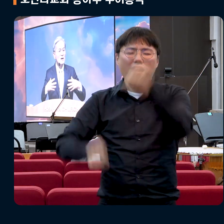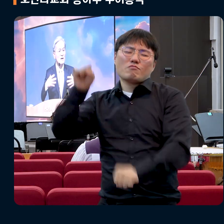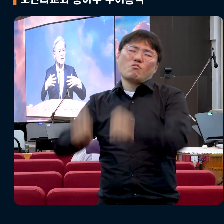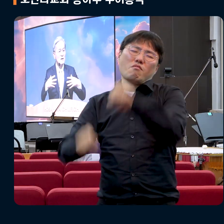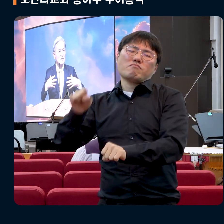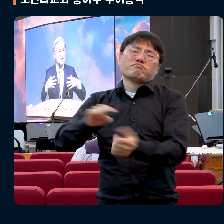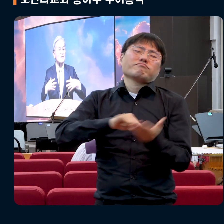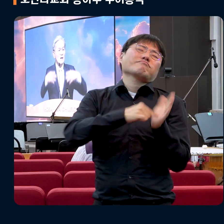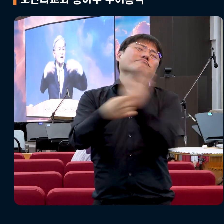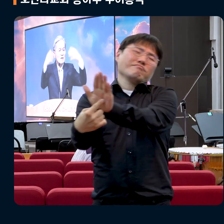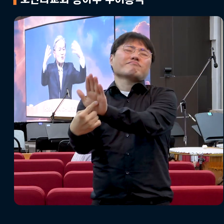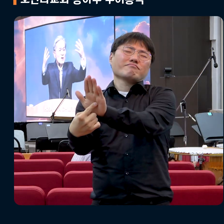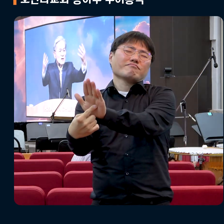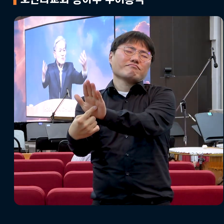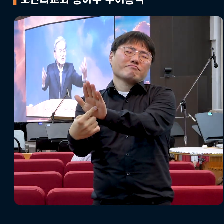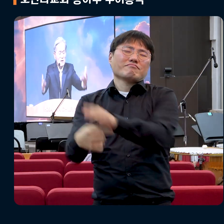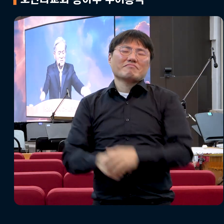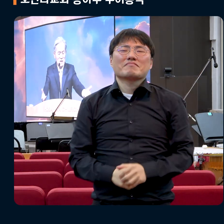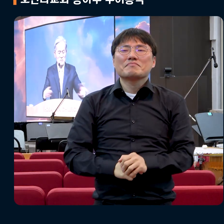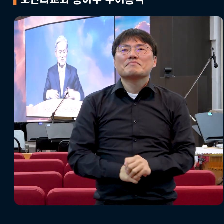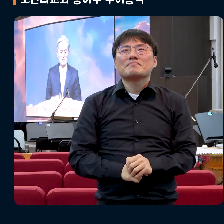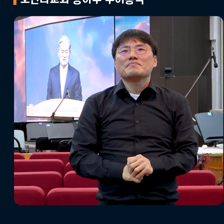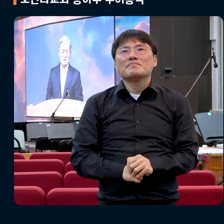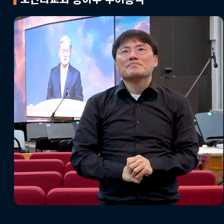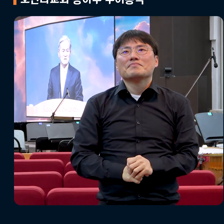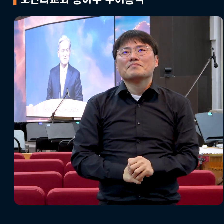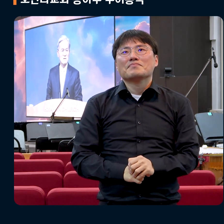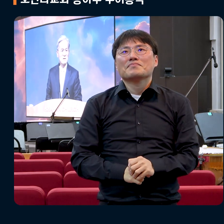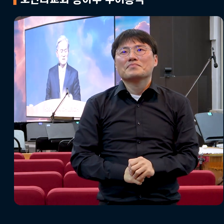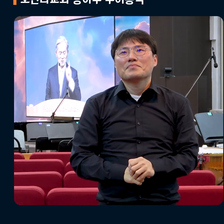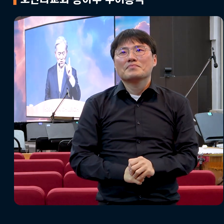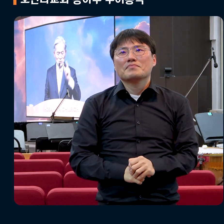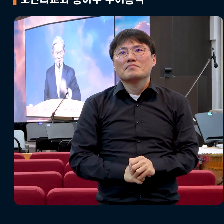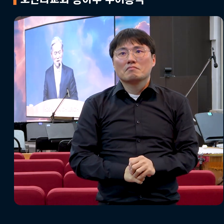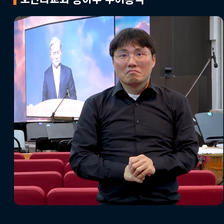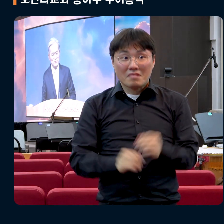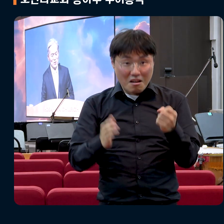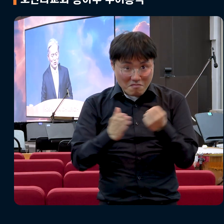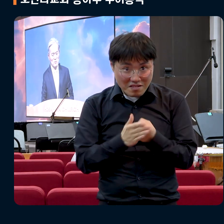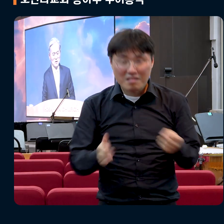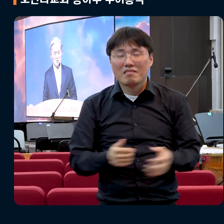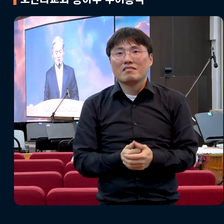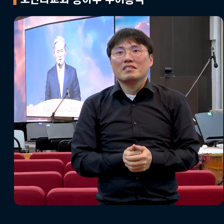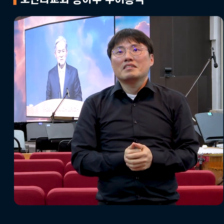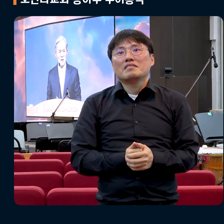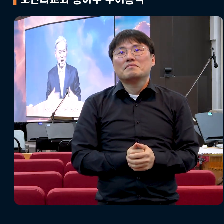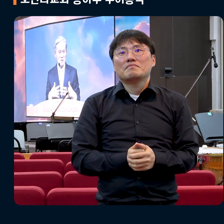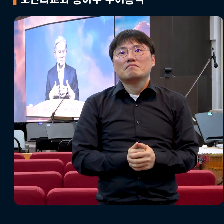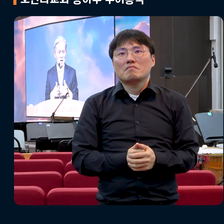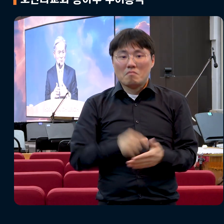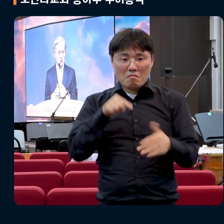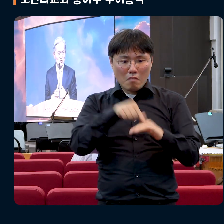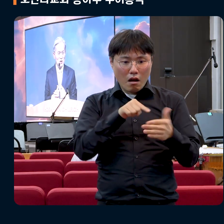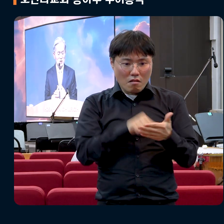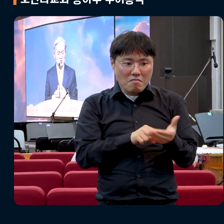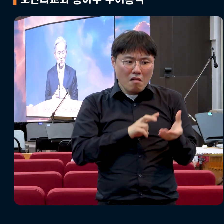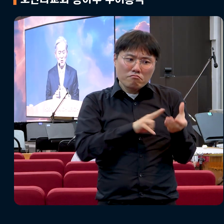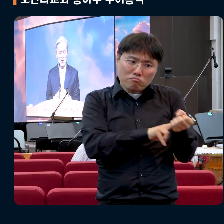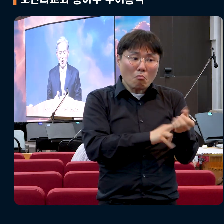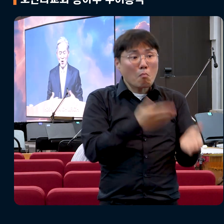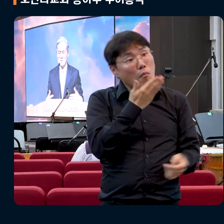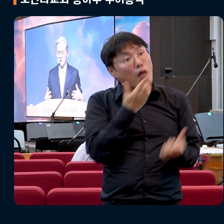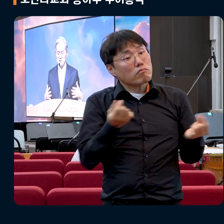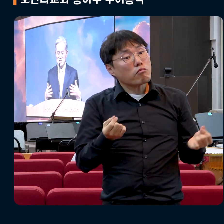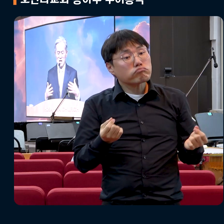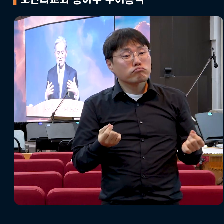행동에 다 나타나게 드러나게 돼 있다, 그 말입니다. 자, 그렇다 보니까 어떤 면에서 마음은 감출 수가